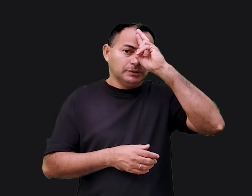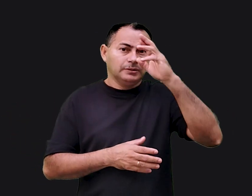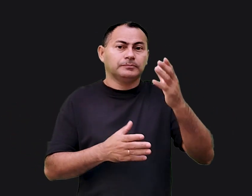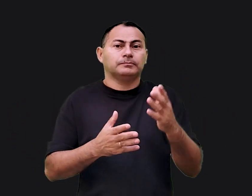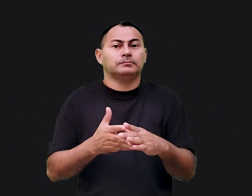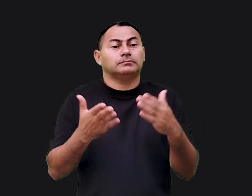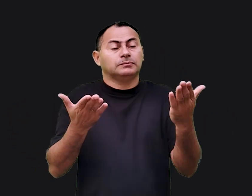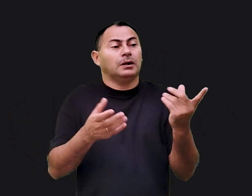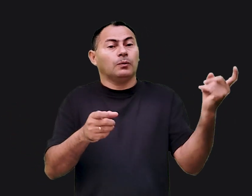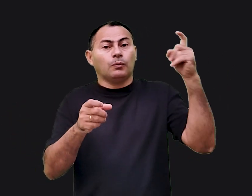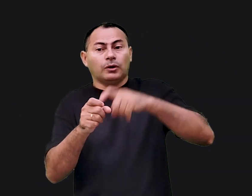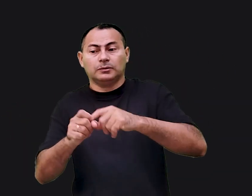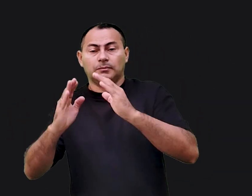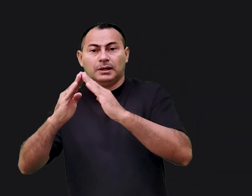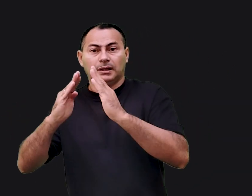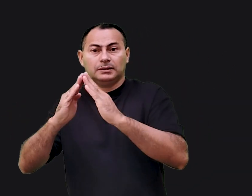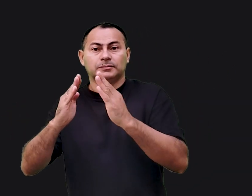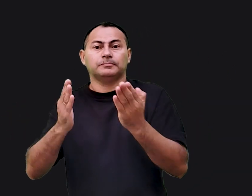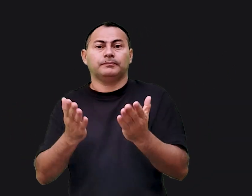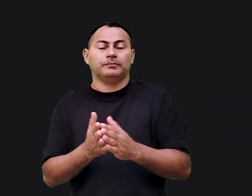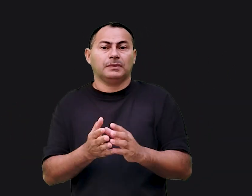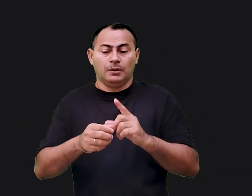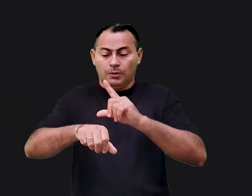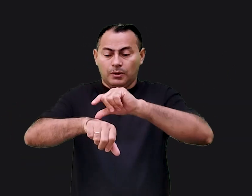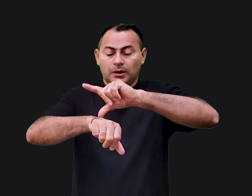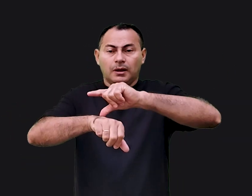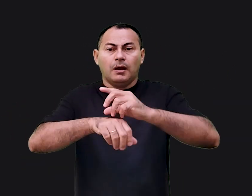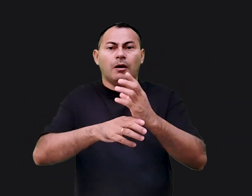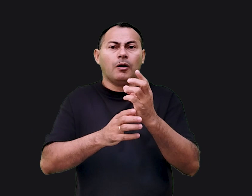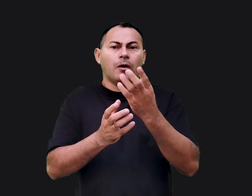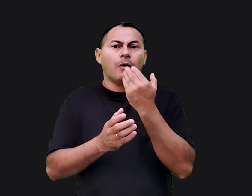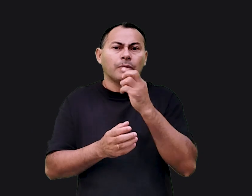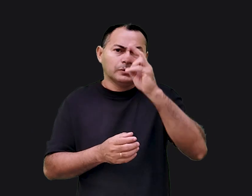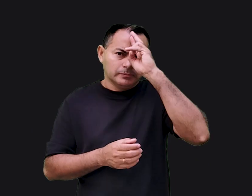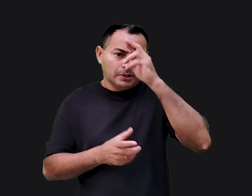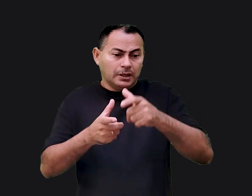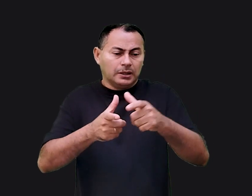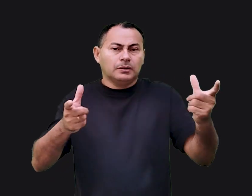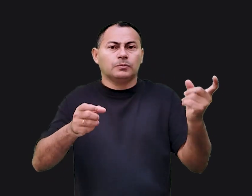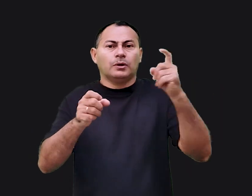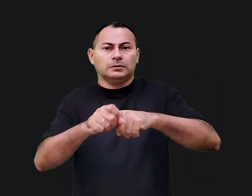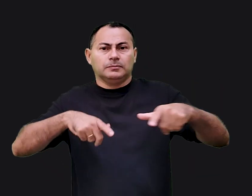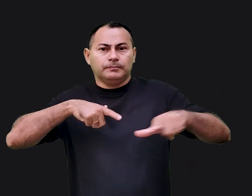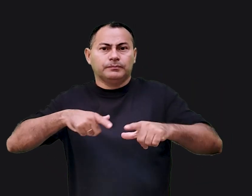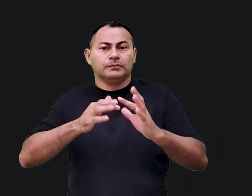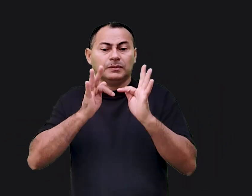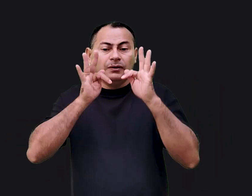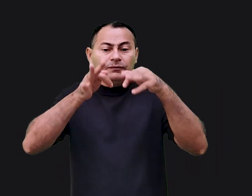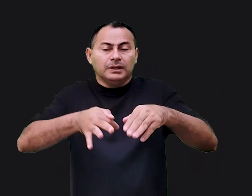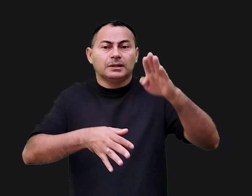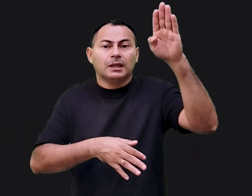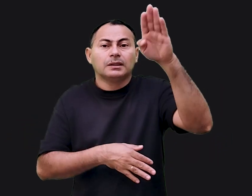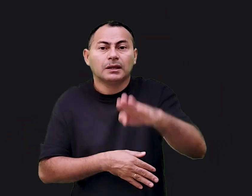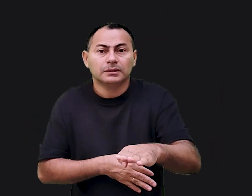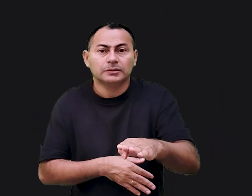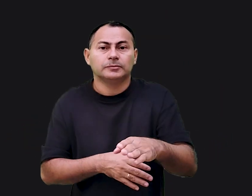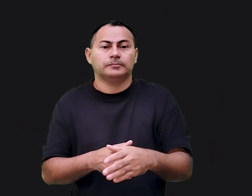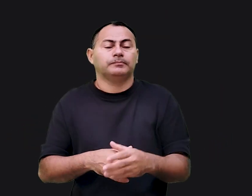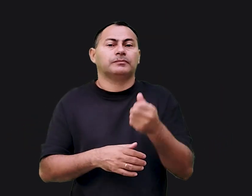dia quando elas voltam para casa o horário de almoço deles é bem grande depois voltam para o trabalho no final da tarde e